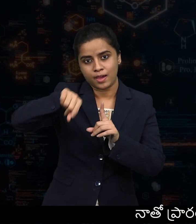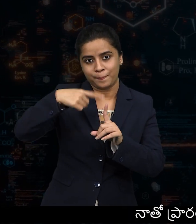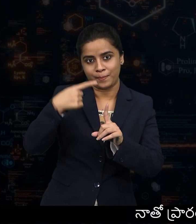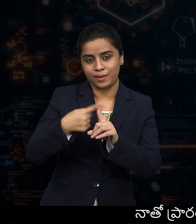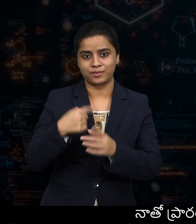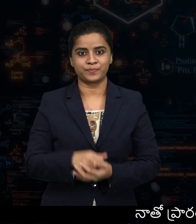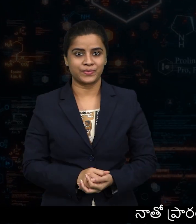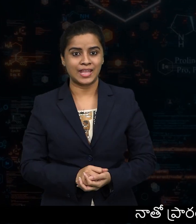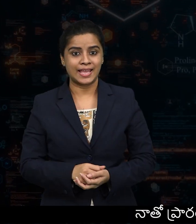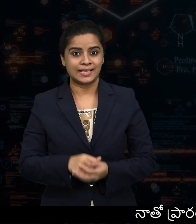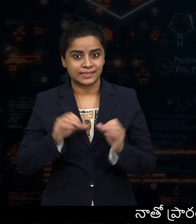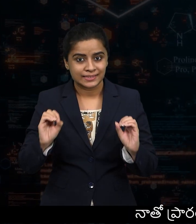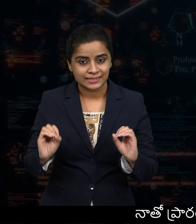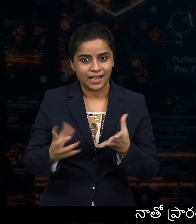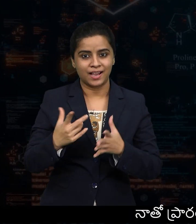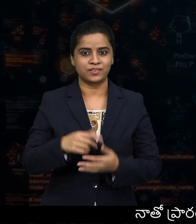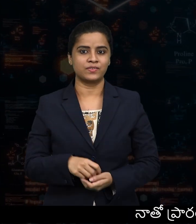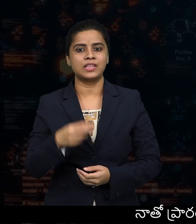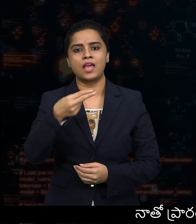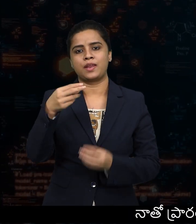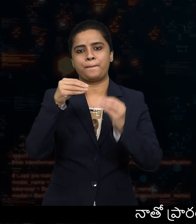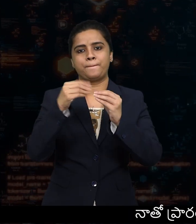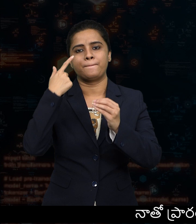నాతో ప్రారంభిద్దాం. నా పేరు చందన.